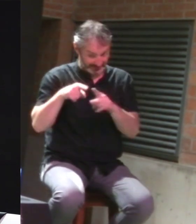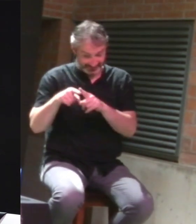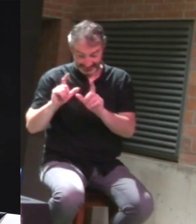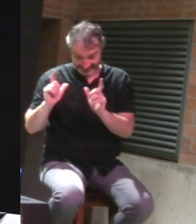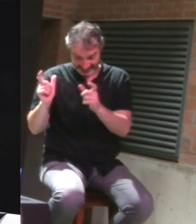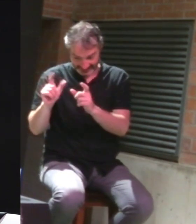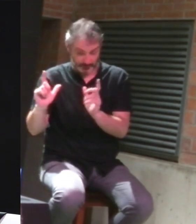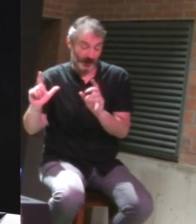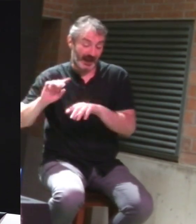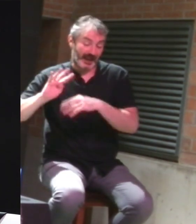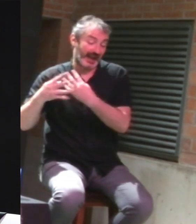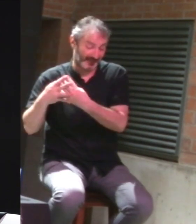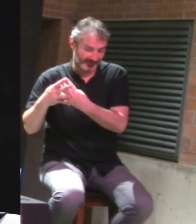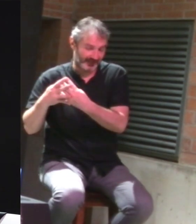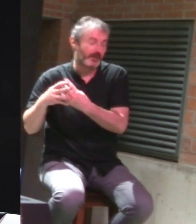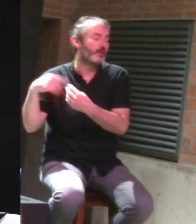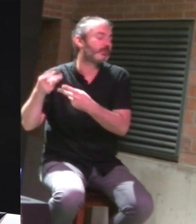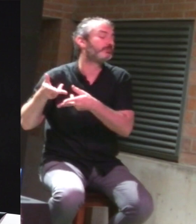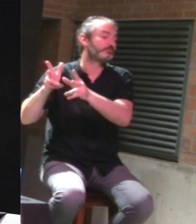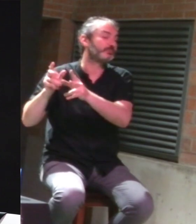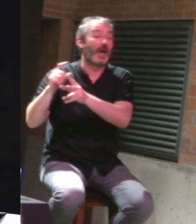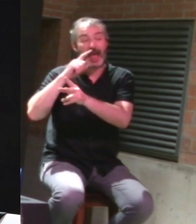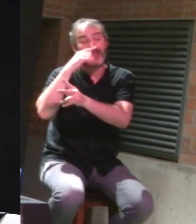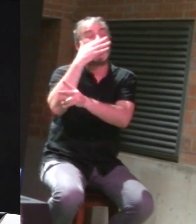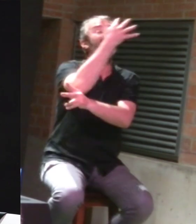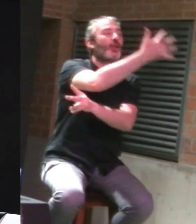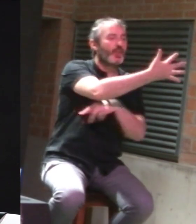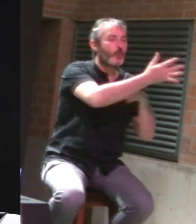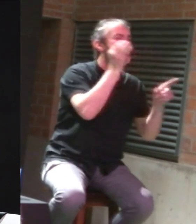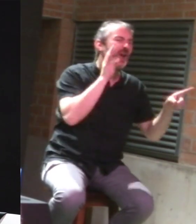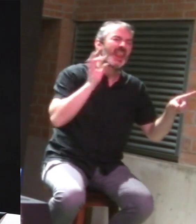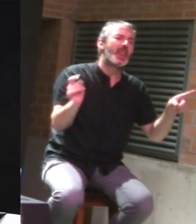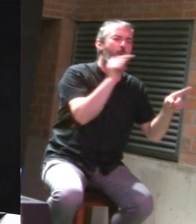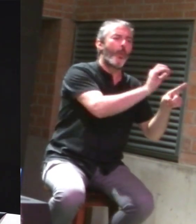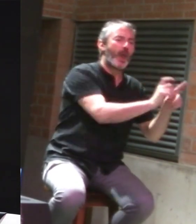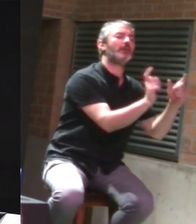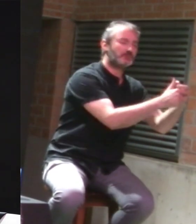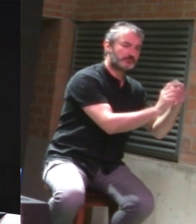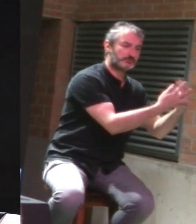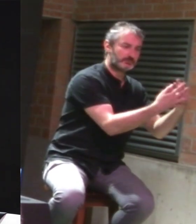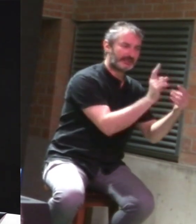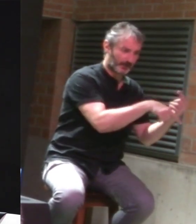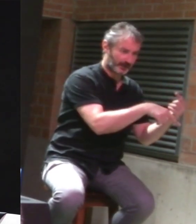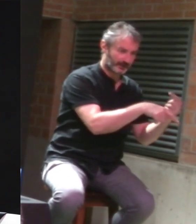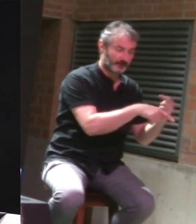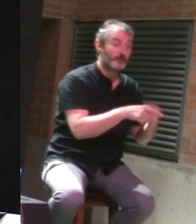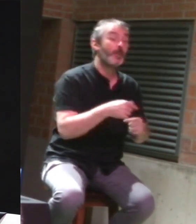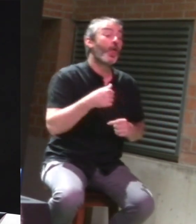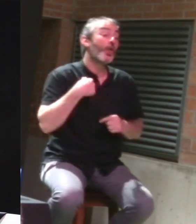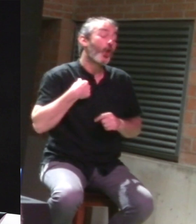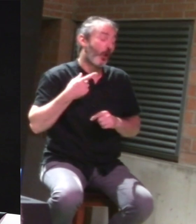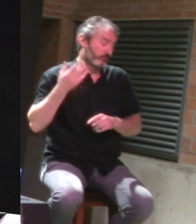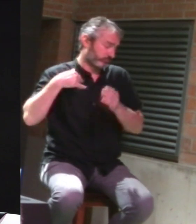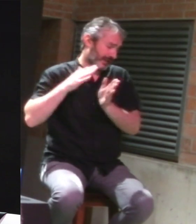cap de 5 anys a l'any 18. Serà brutal. Sobre la vaga del 18, si en teniu ganes, jo vaig fer una